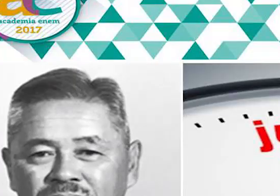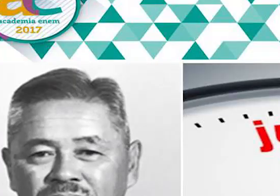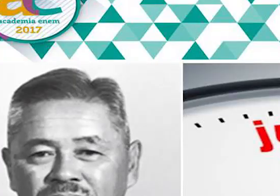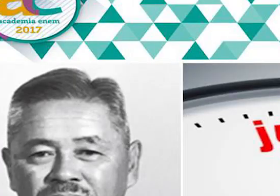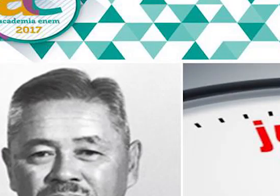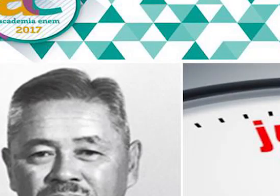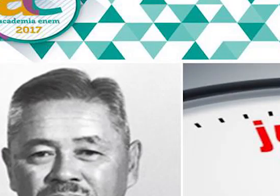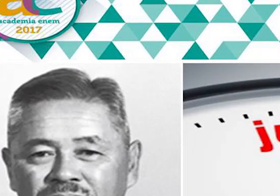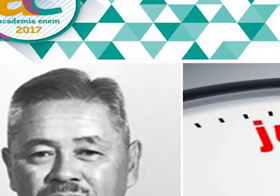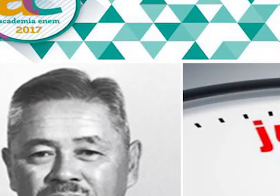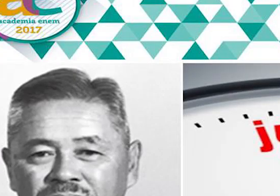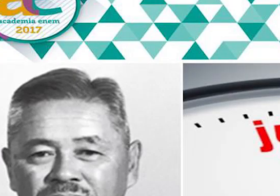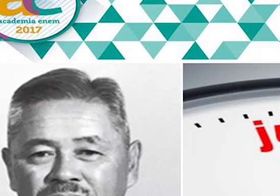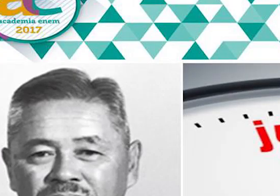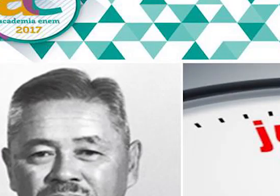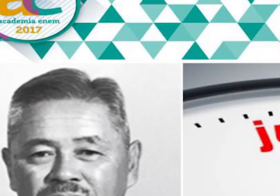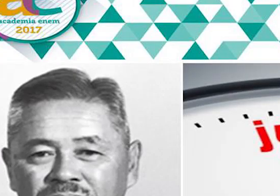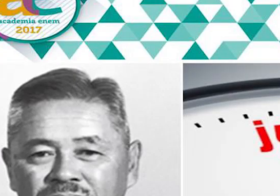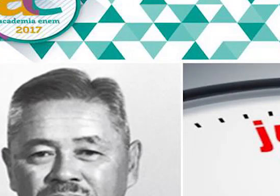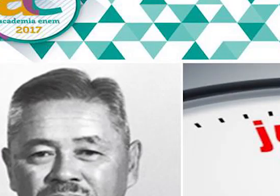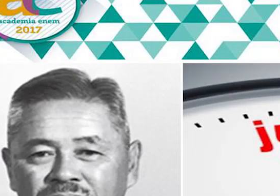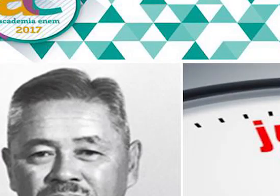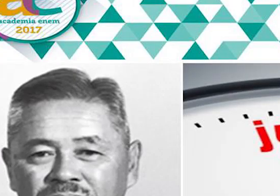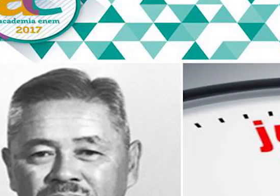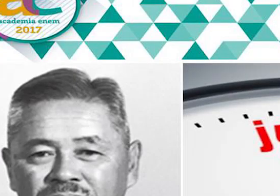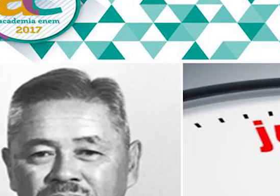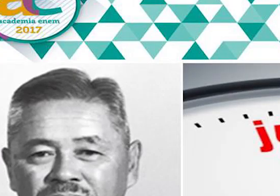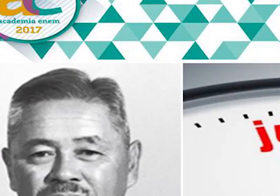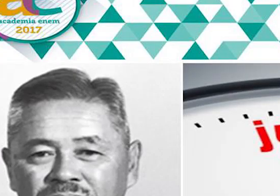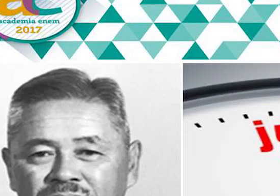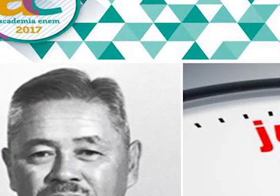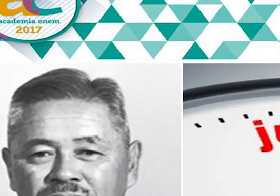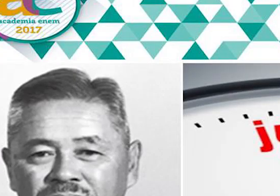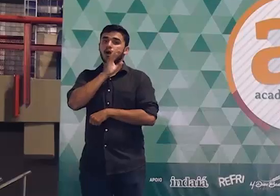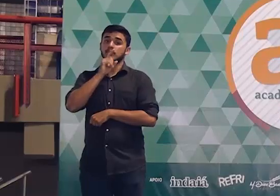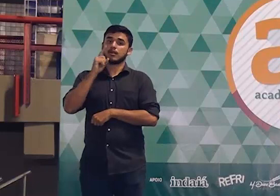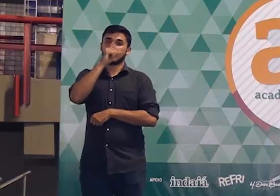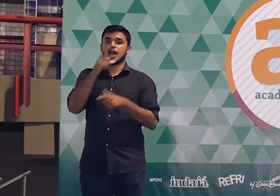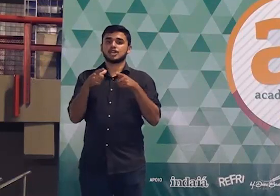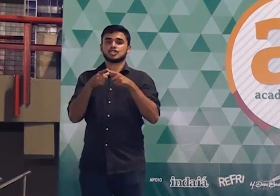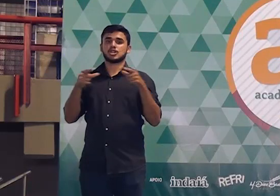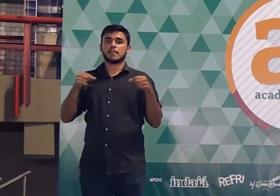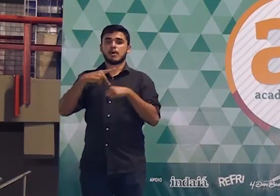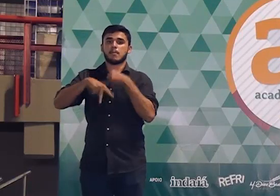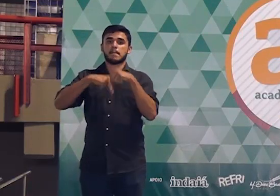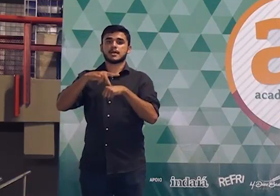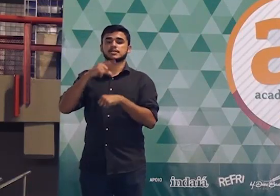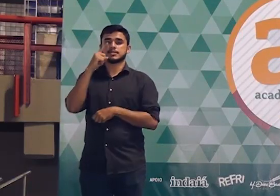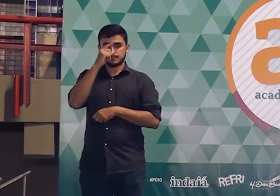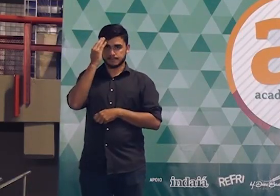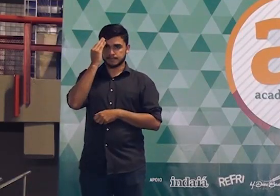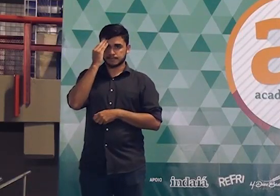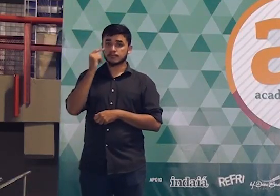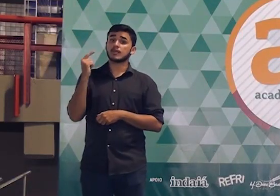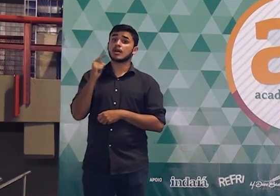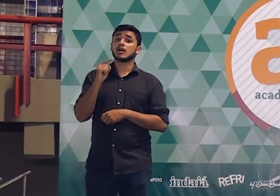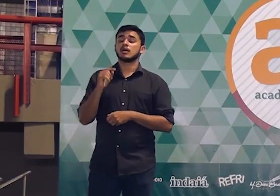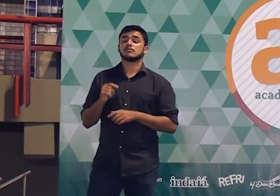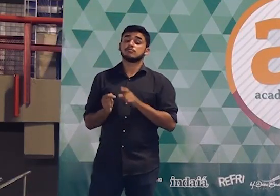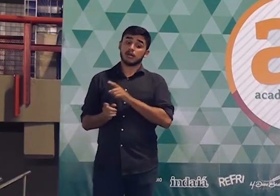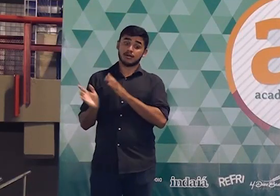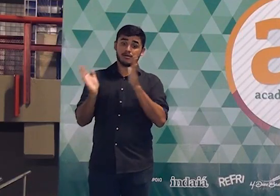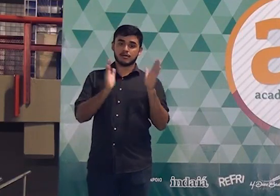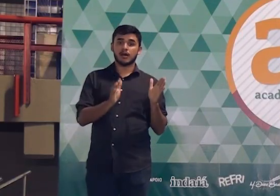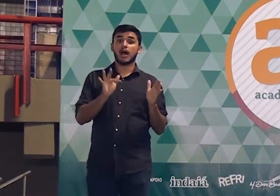Japão. Just in time. Professor, lá no Fordismo tinha estoque, não